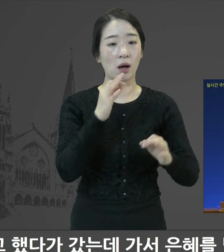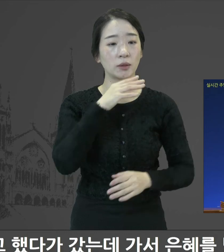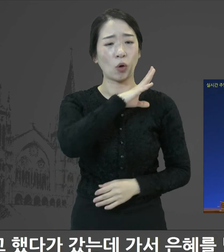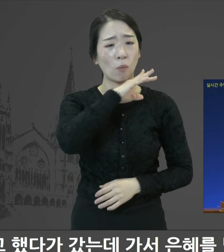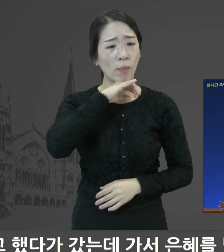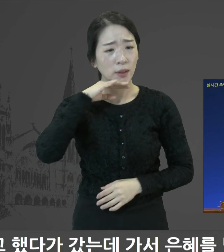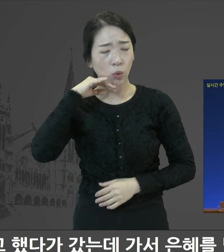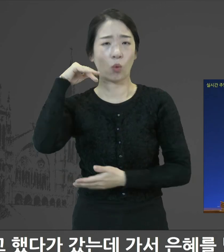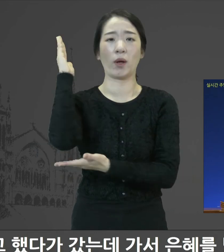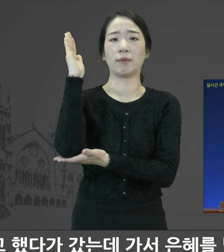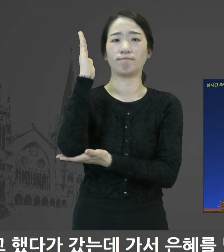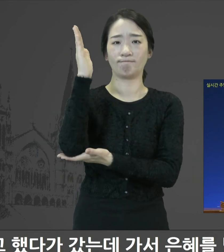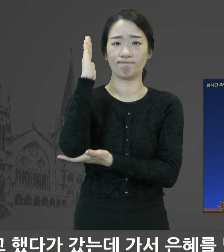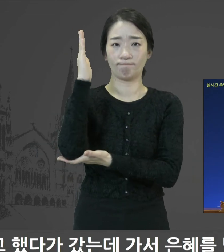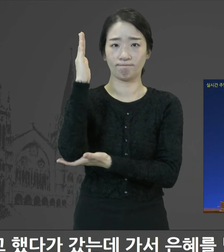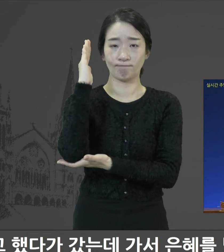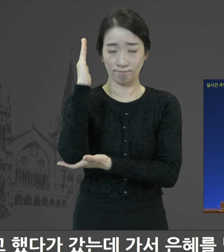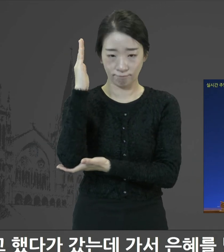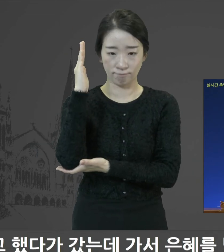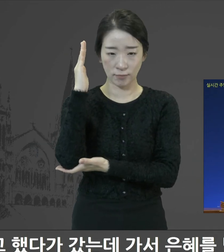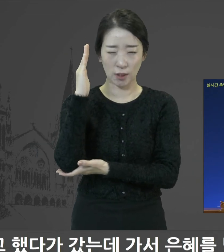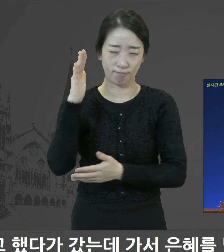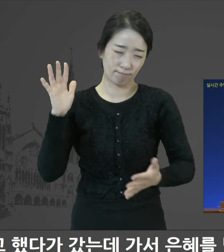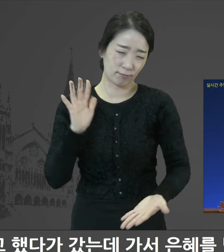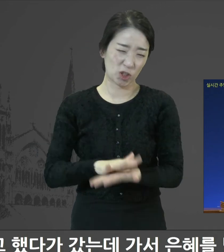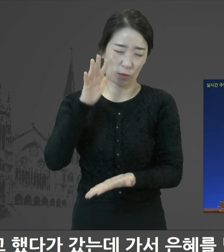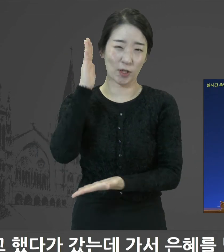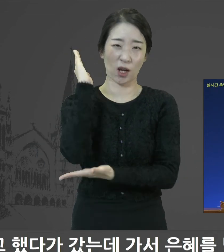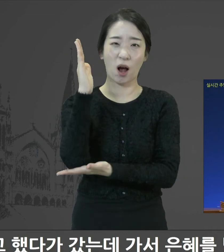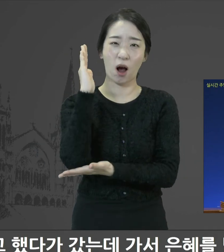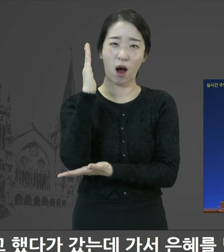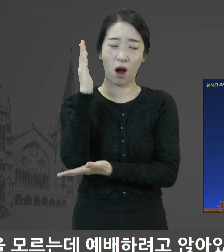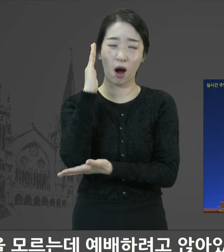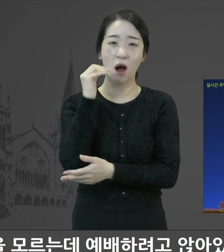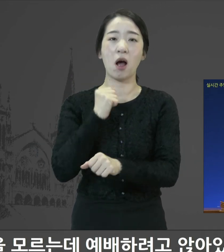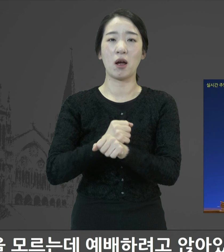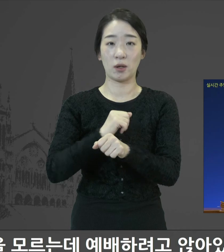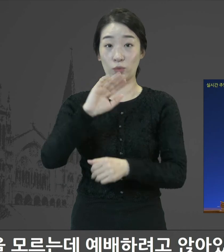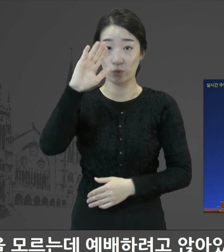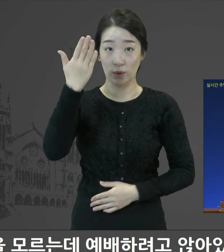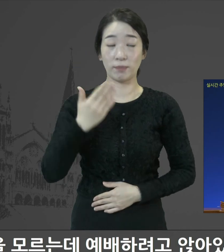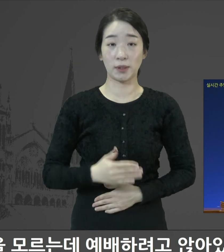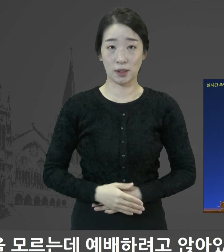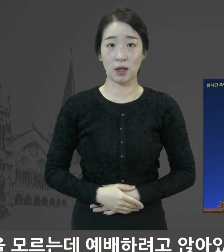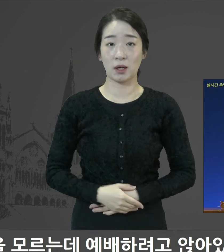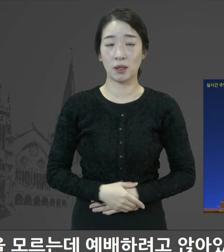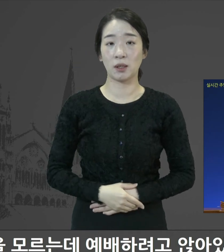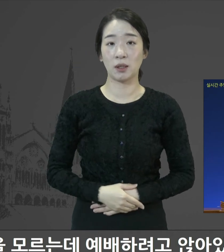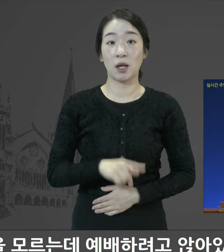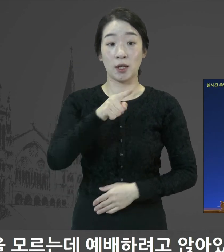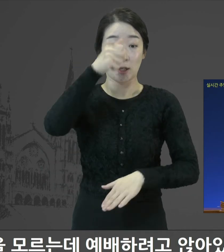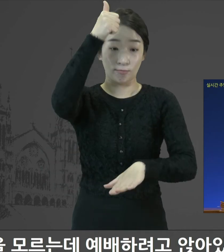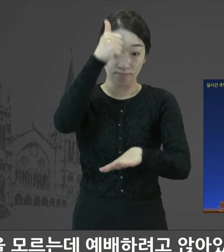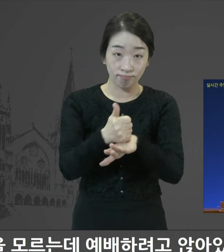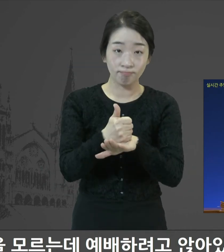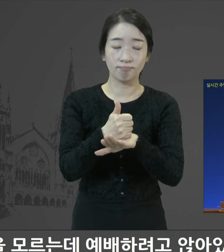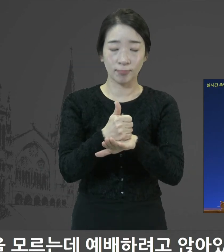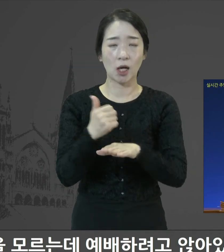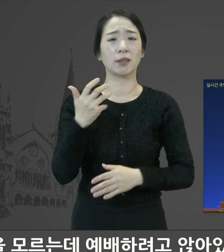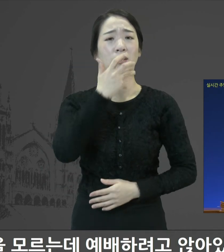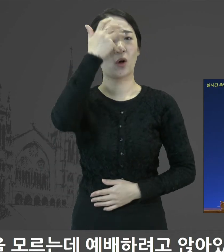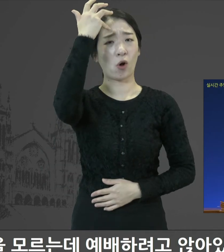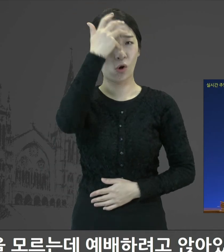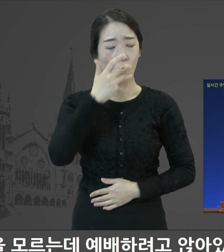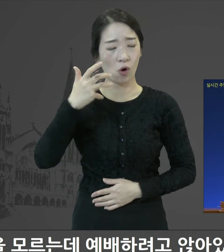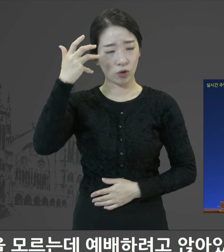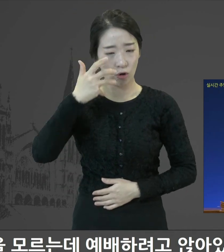설교해 본 적이 없을 정도로 베드로는 아주 자연스럽고 힘 있는 설교를 그들에게 했고요. 그 결과 성령이 쏟아